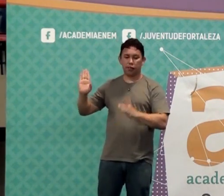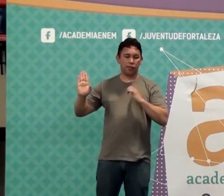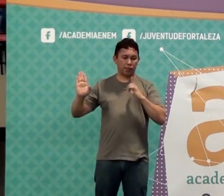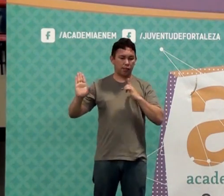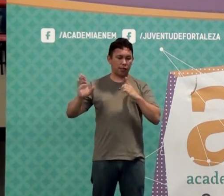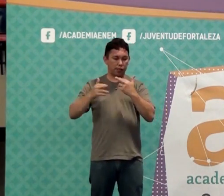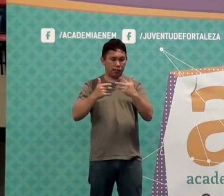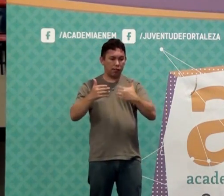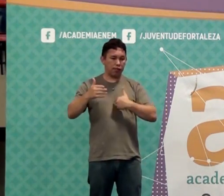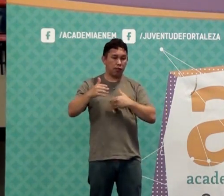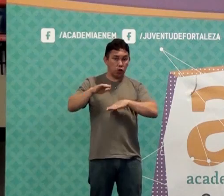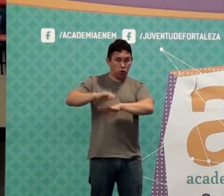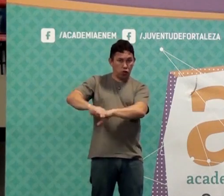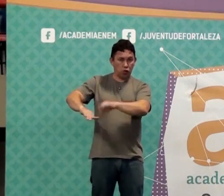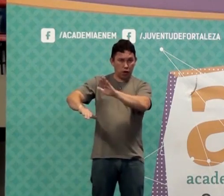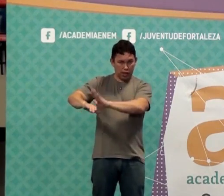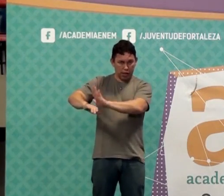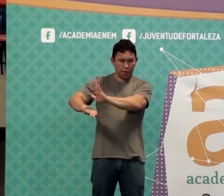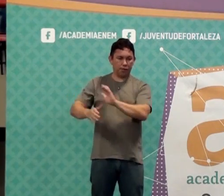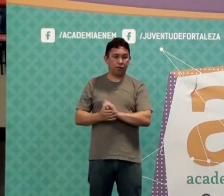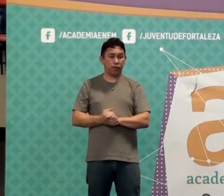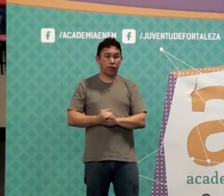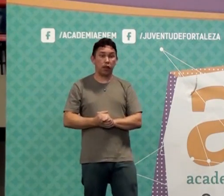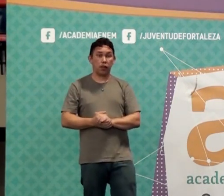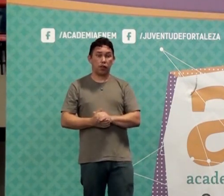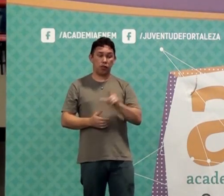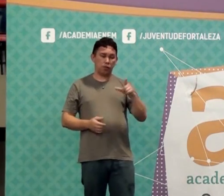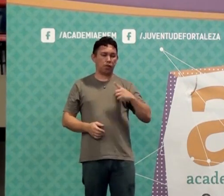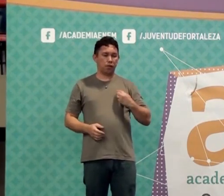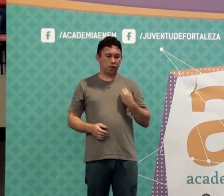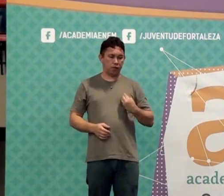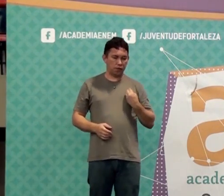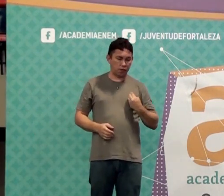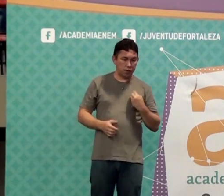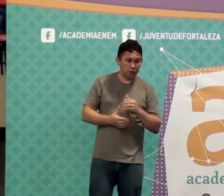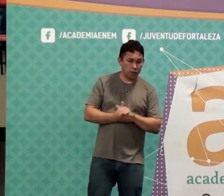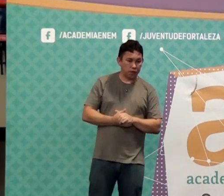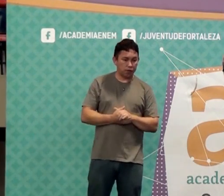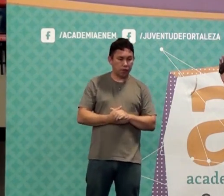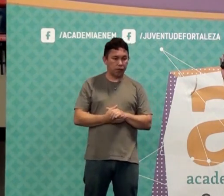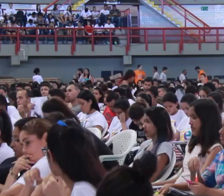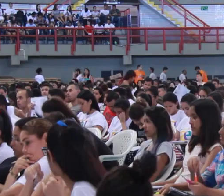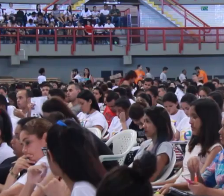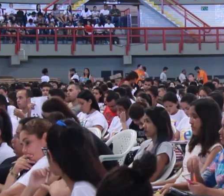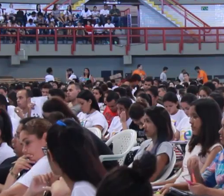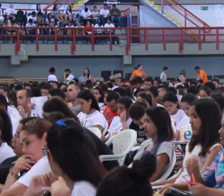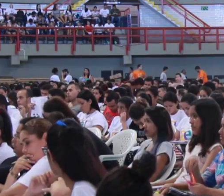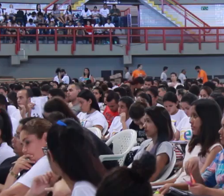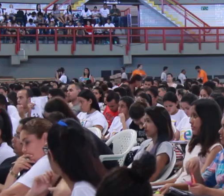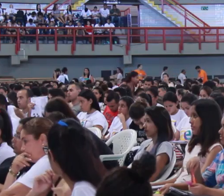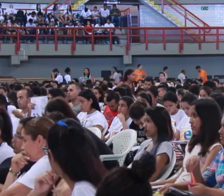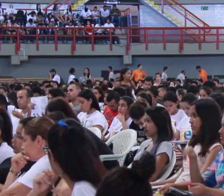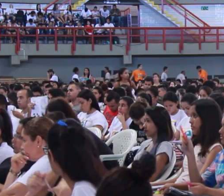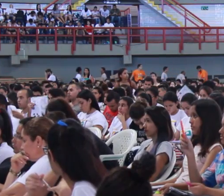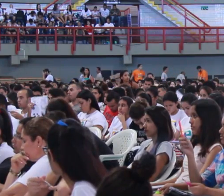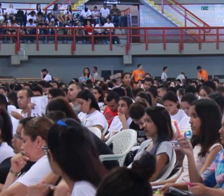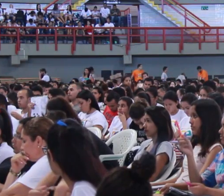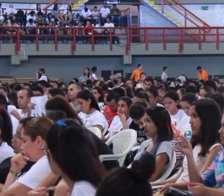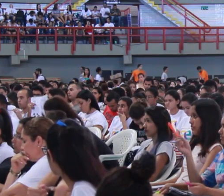da terra, ele tem armas. Se alguém tentar invadir, quem é que luta? É ele, viu? É ele que vai defender isso